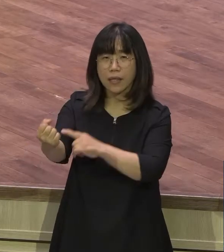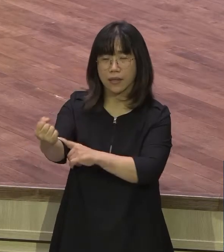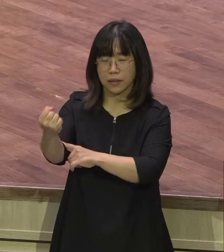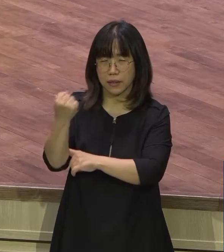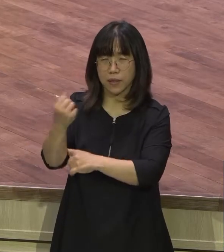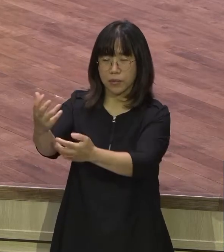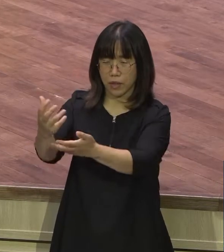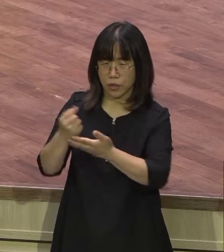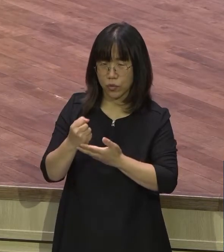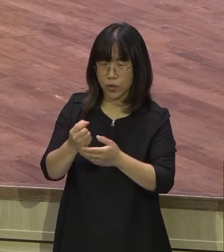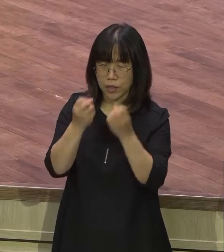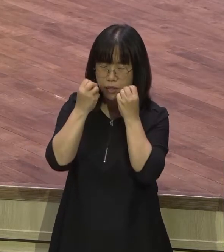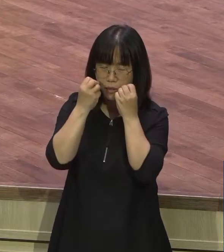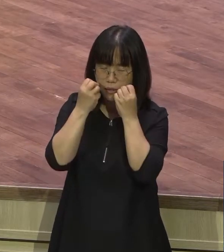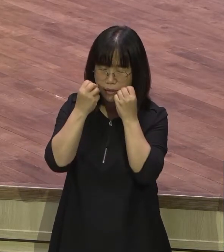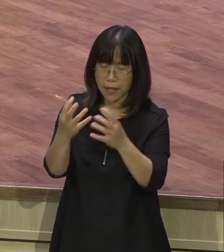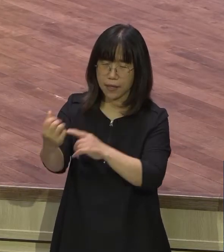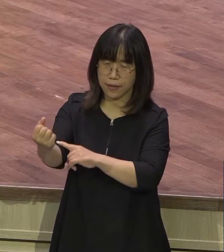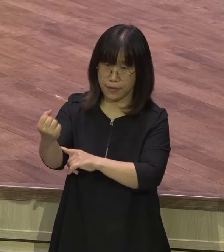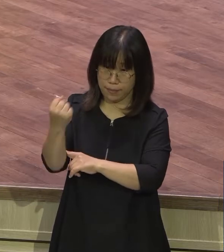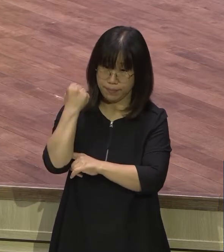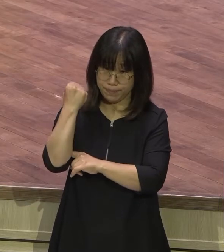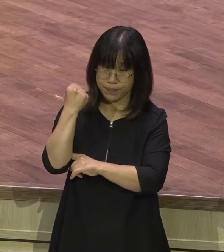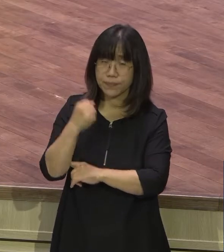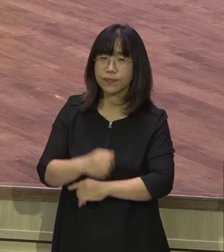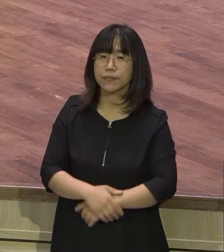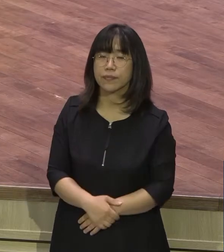힘을 얻어야 돼요. 힘을 내밀 시간에.